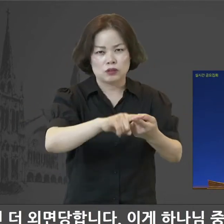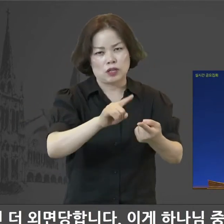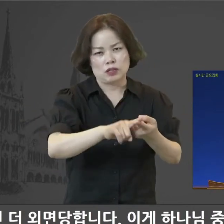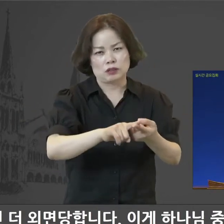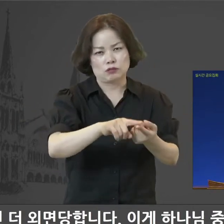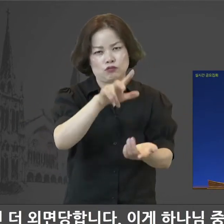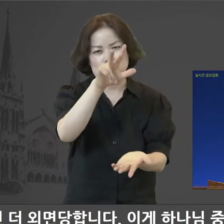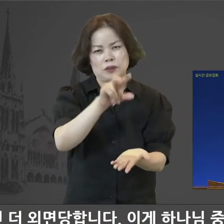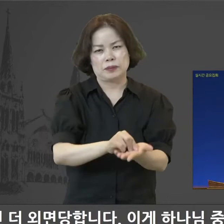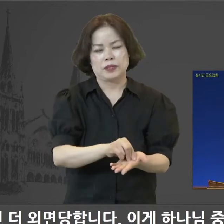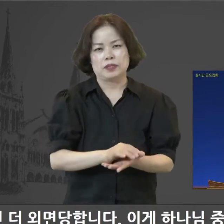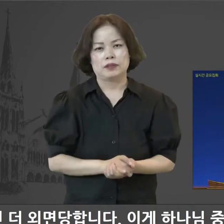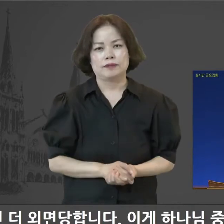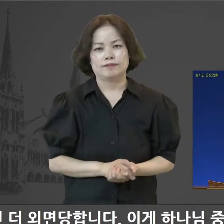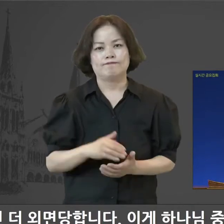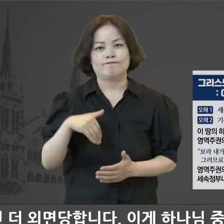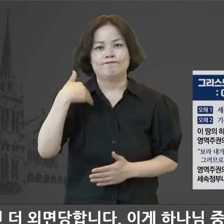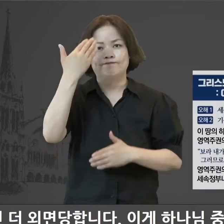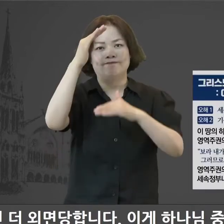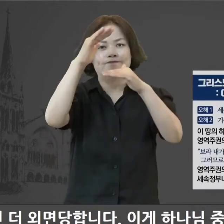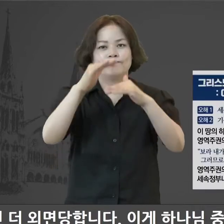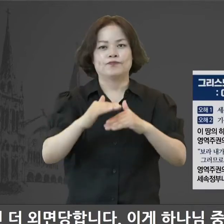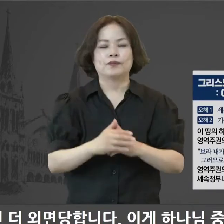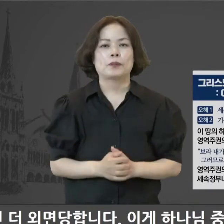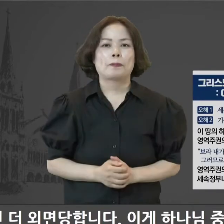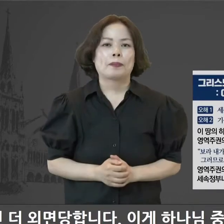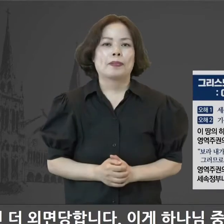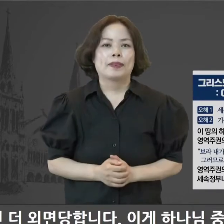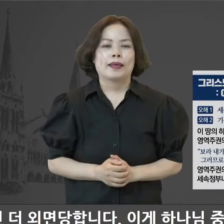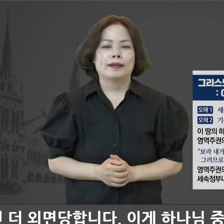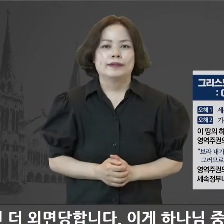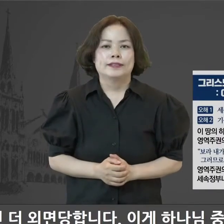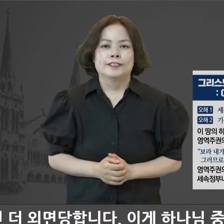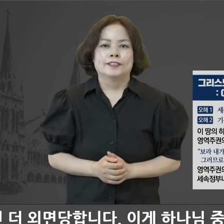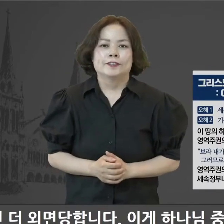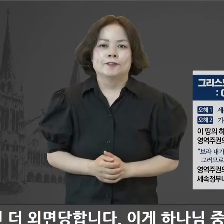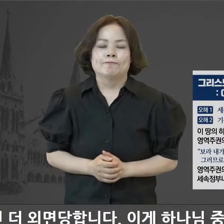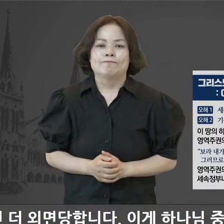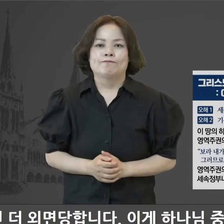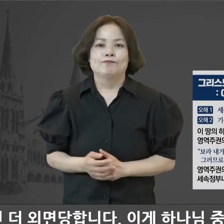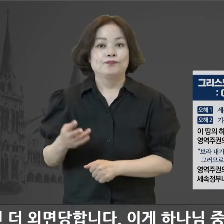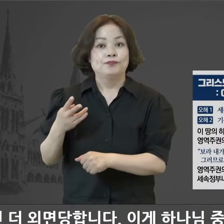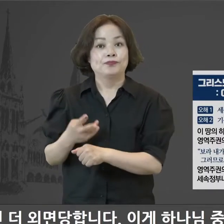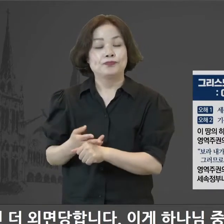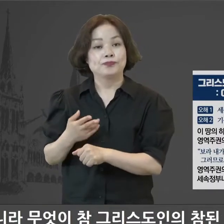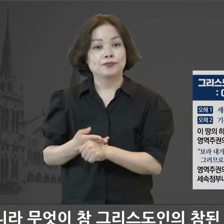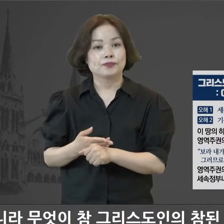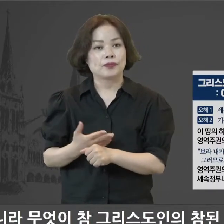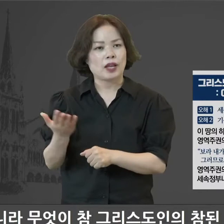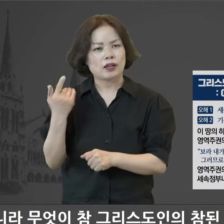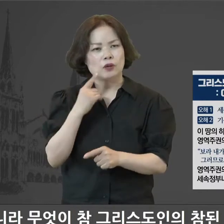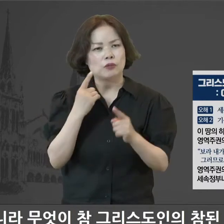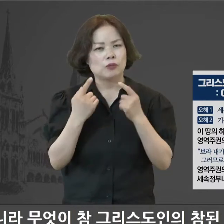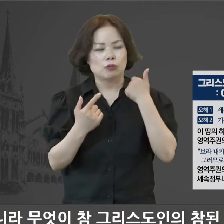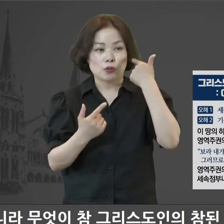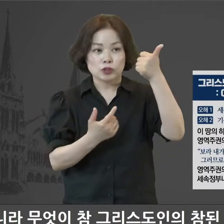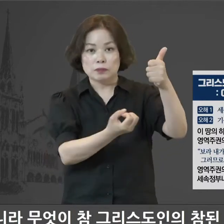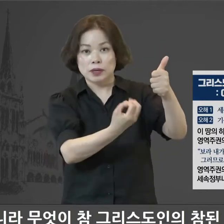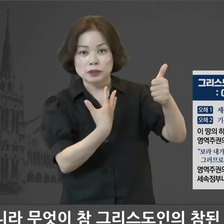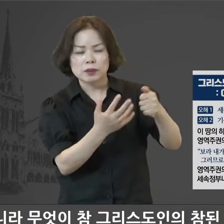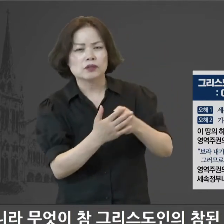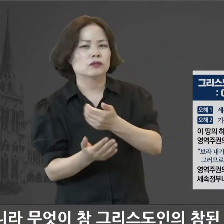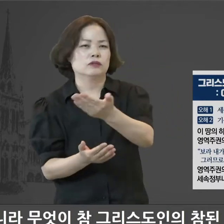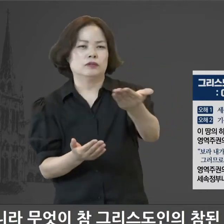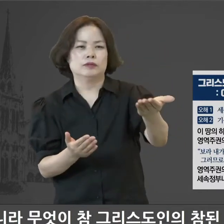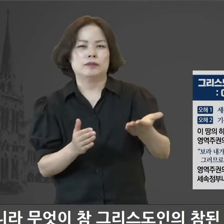것입니다. 자, 다음 페이지 보여주세요. 그래서 제가 아까 우리 목사님도 말씀하셨지만 여러분 이걸